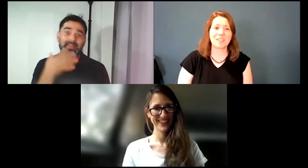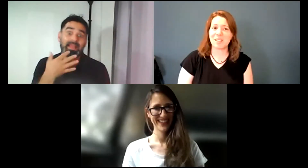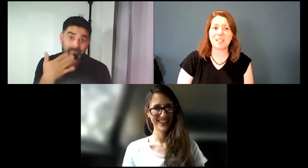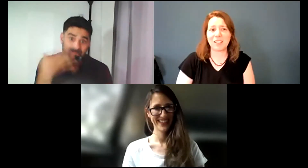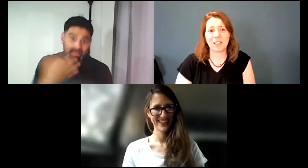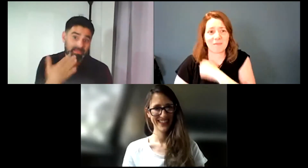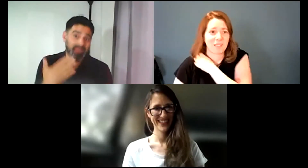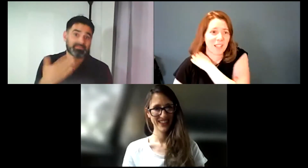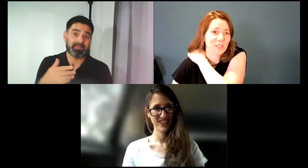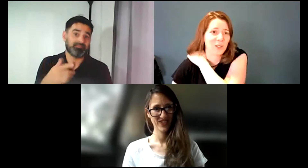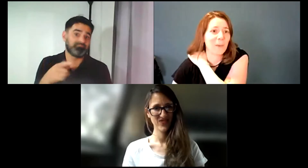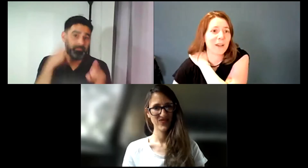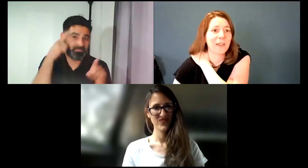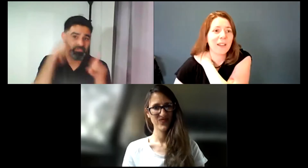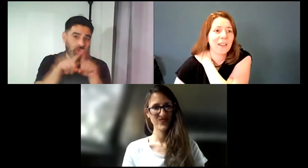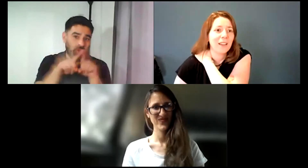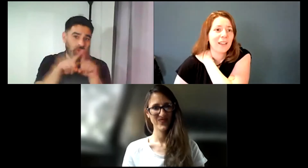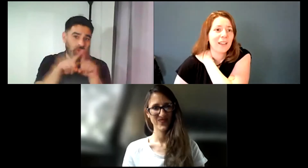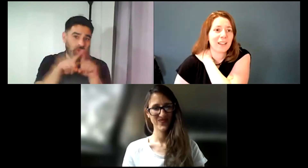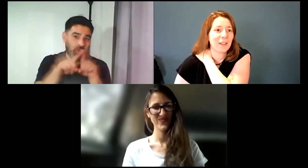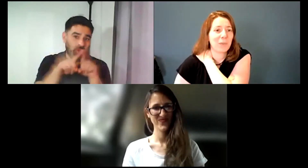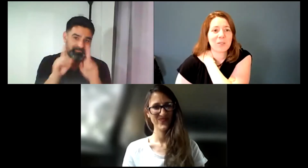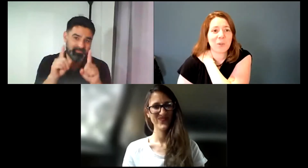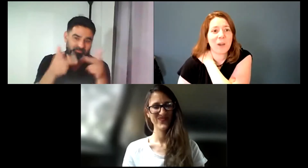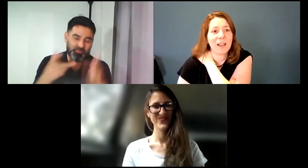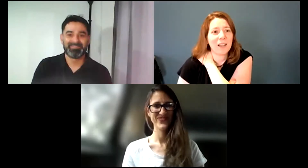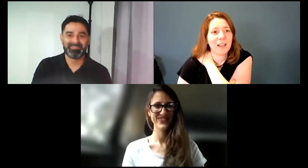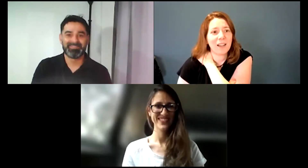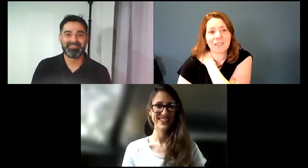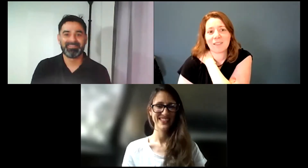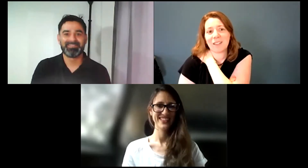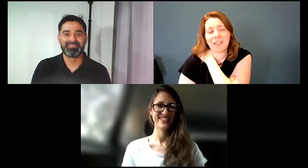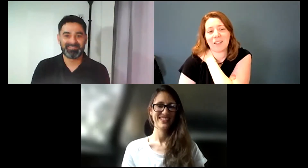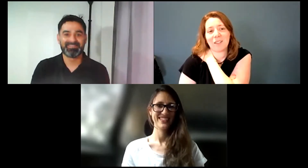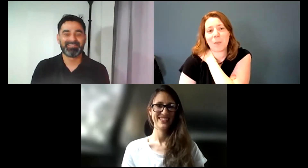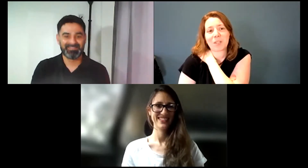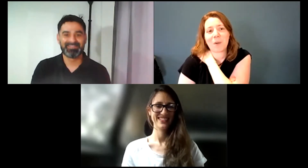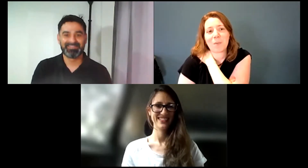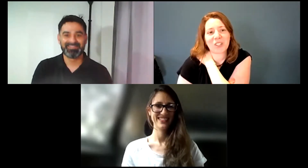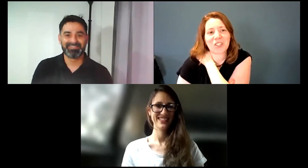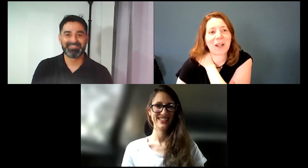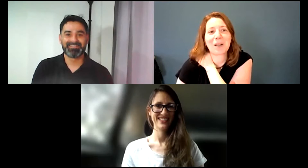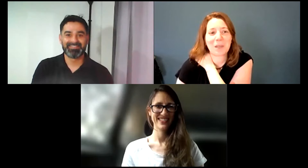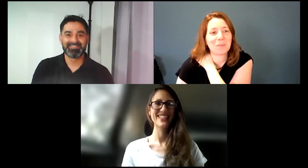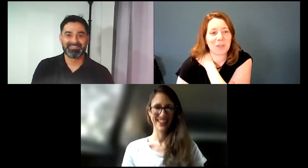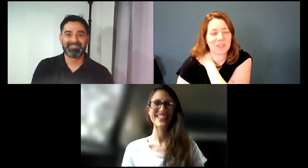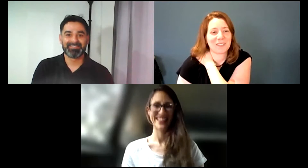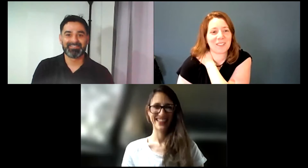Gracias. Sí, eso, la verdad es que pienso igual, después ya vamos a charlar bien, pero